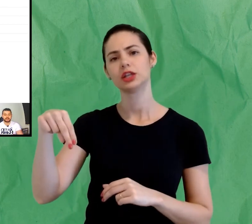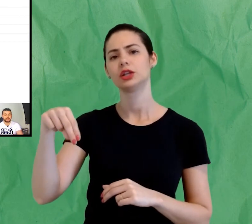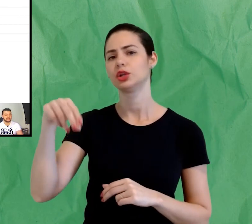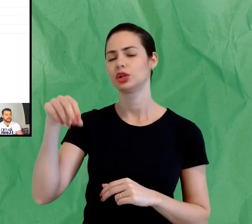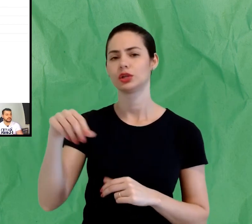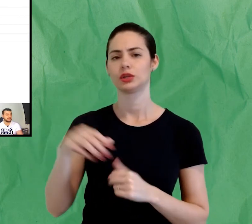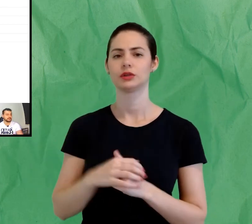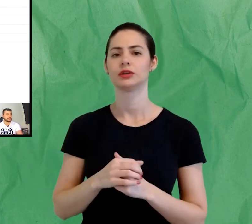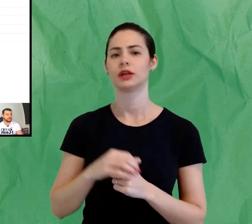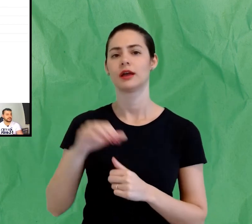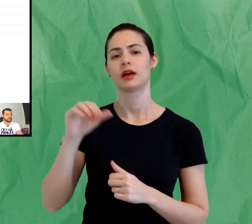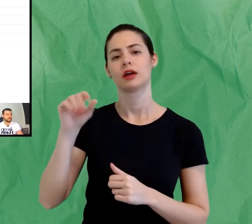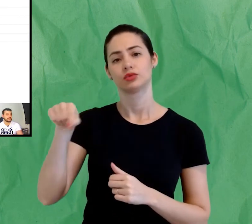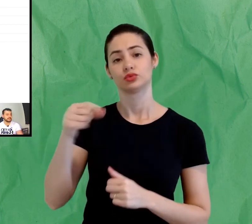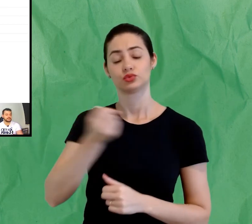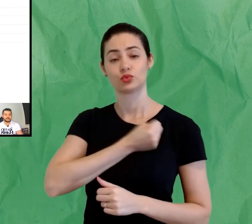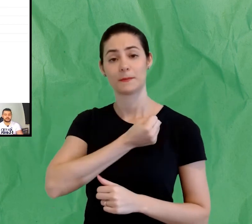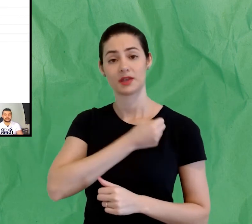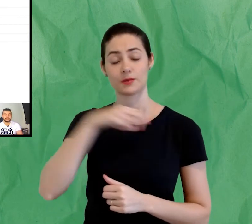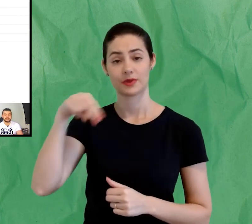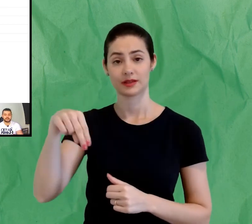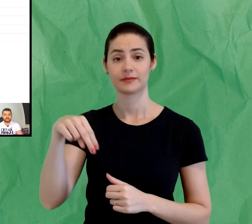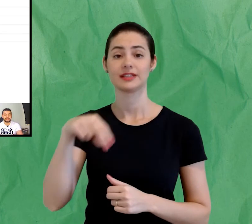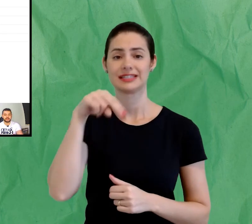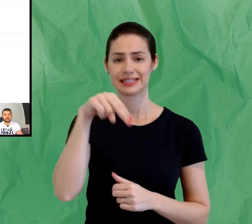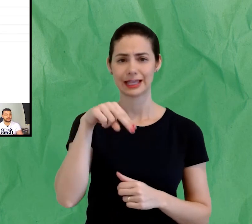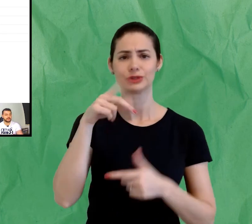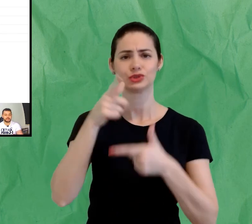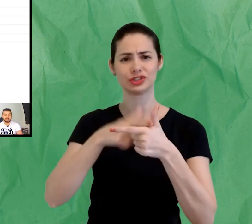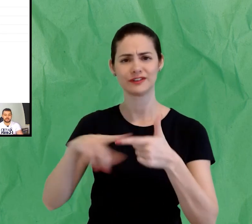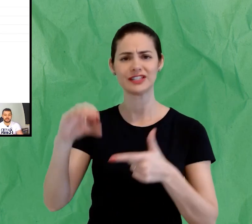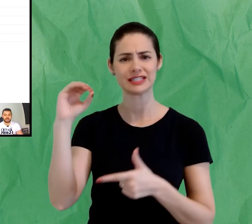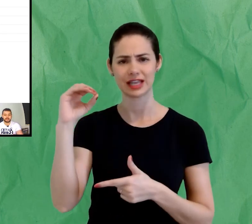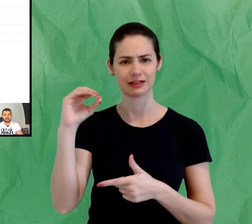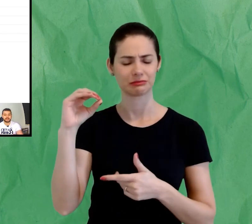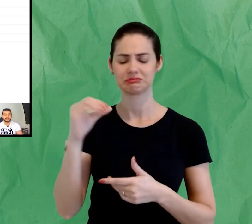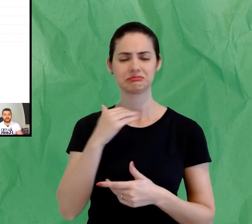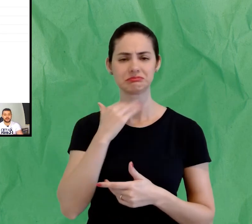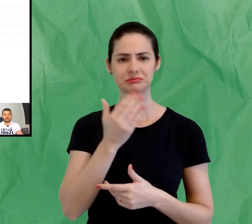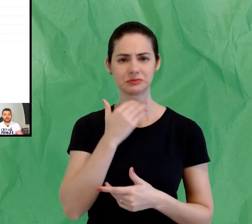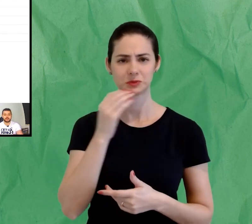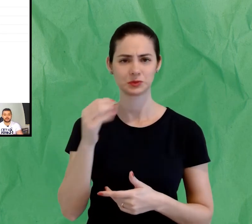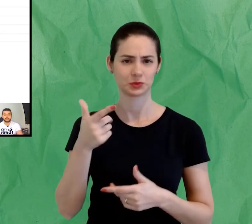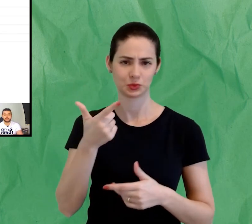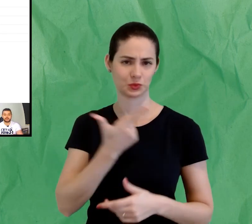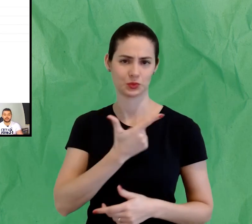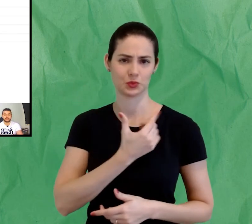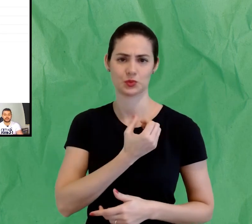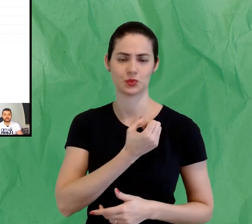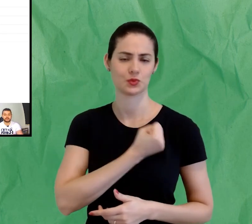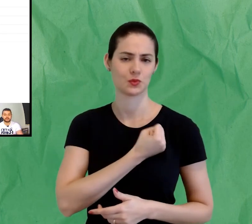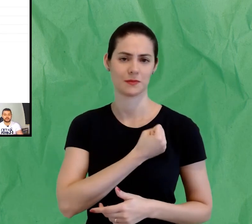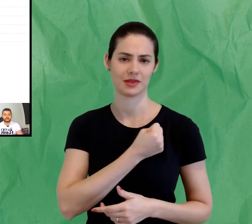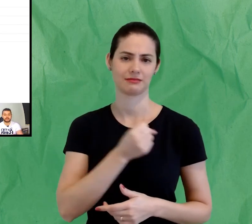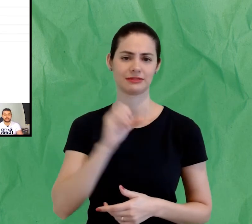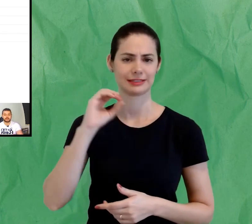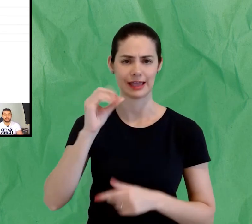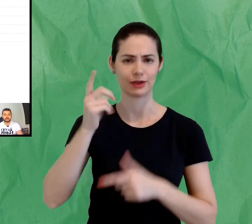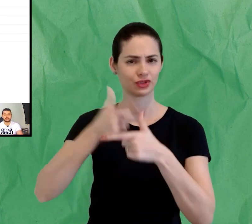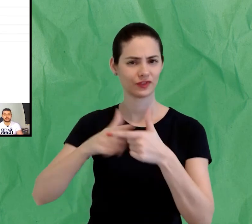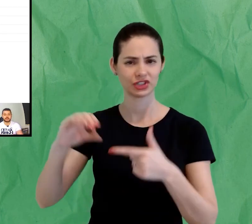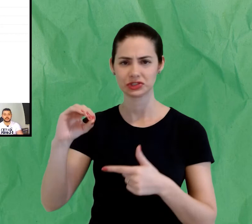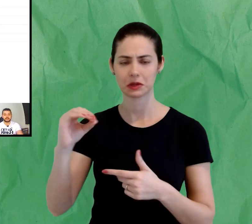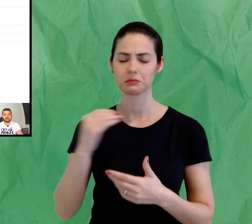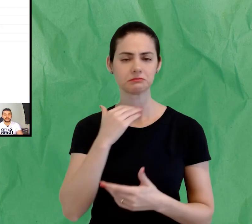Então, not a number. Então, 0 dividido por 0, ele retorna um not a number, quer dizer que não há um número aí, né, um resultado